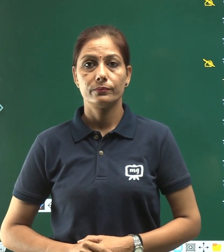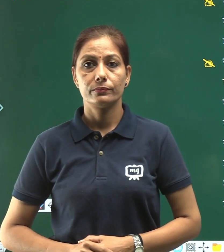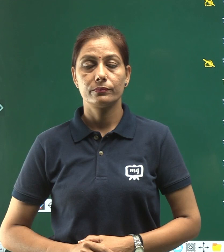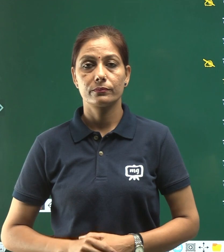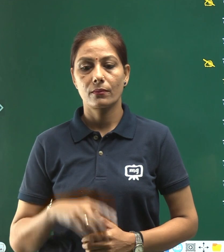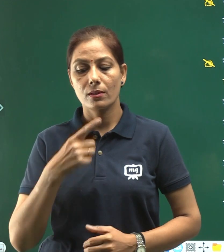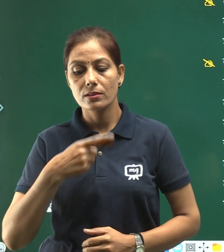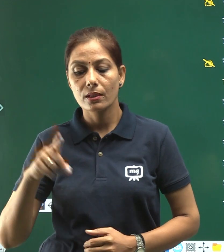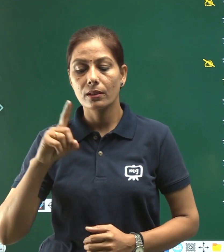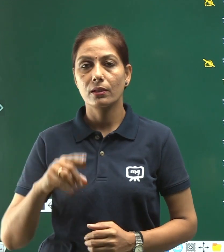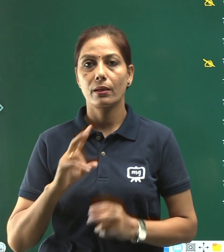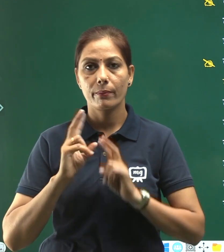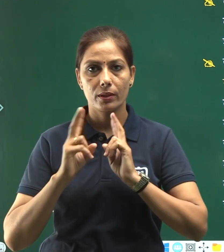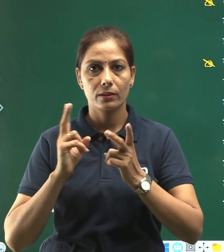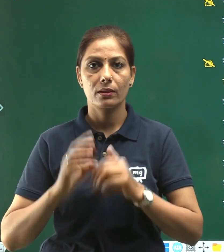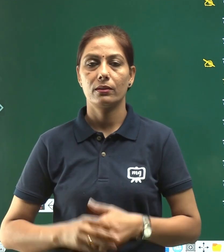सही बात का